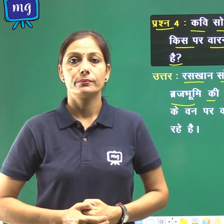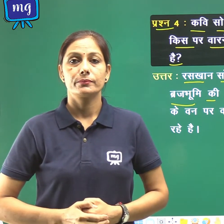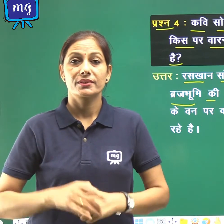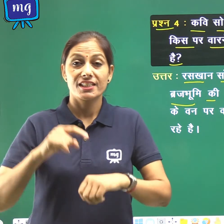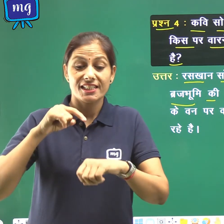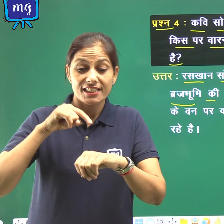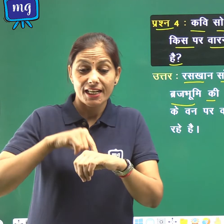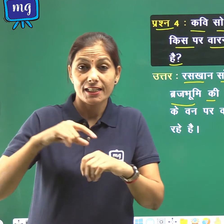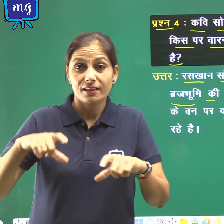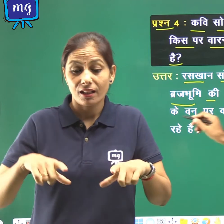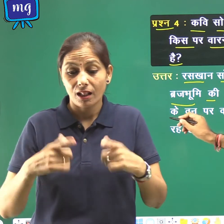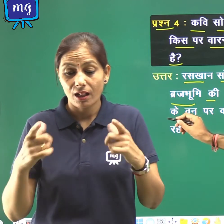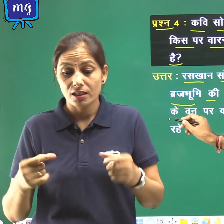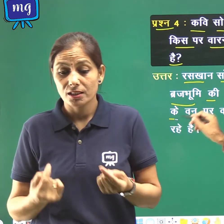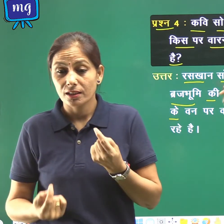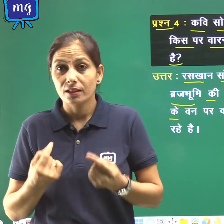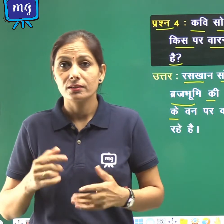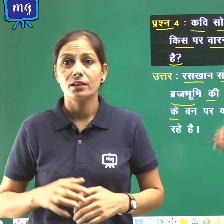कांटेदार झाड़ियों के